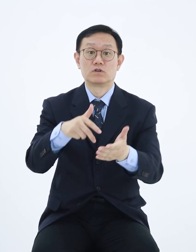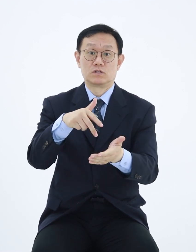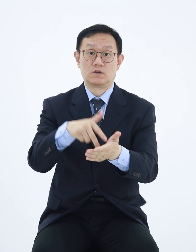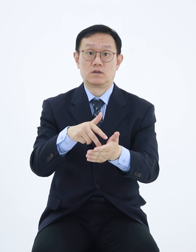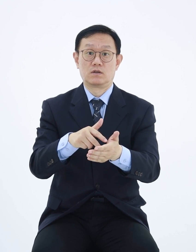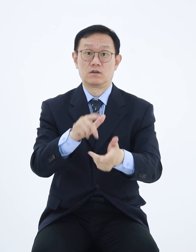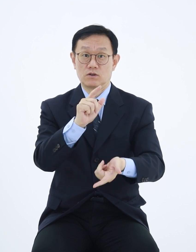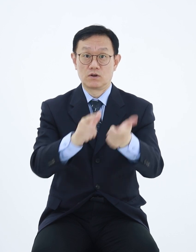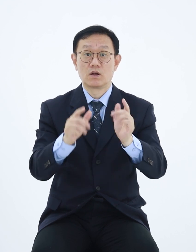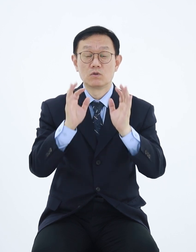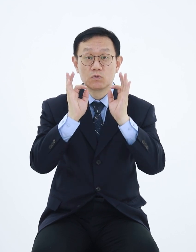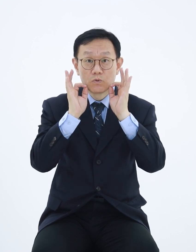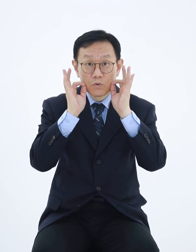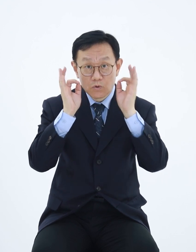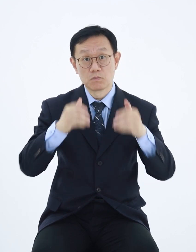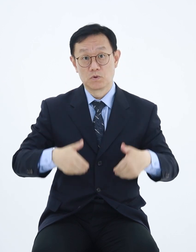노력을 할 것을 명시하고 있습니다.